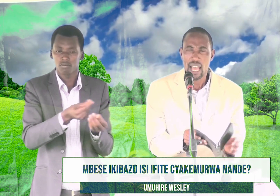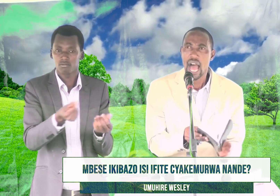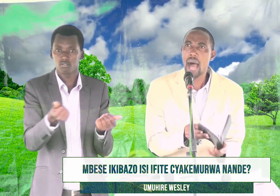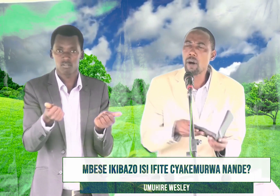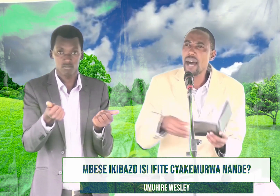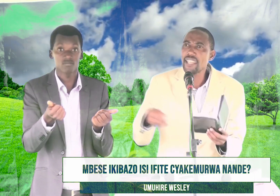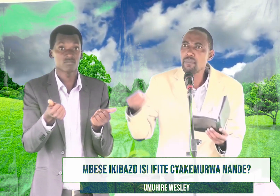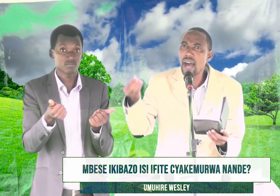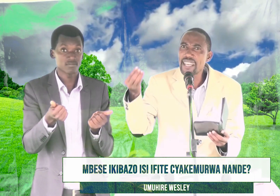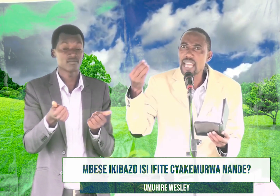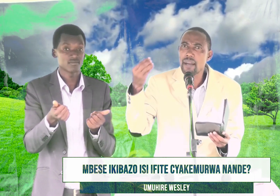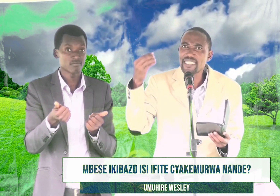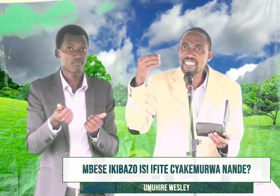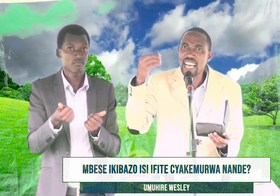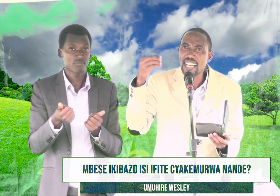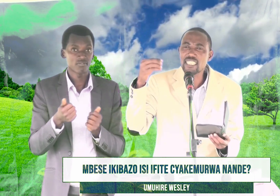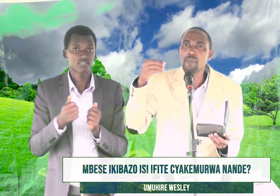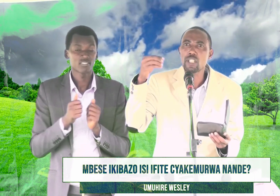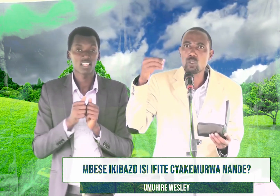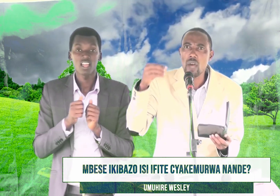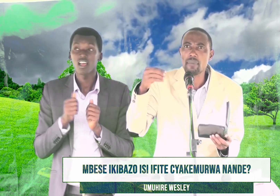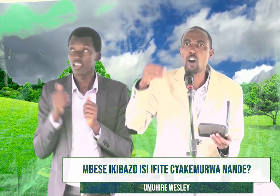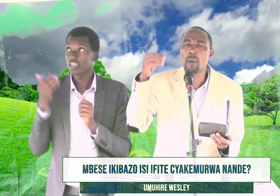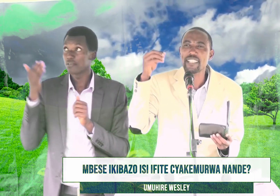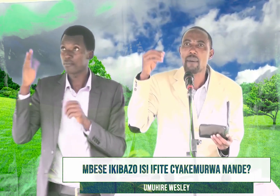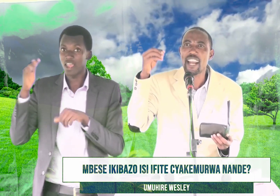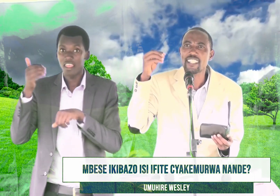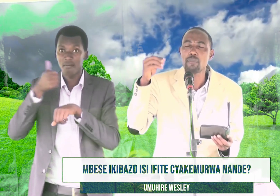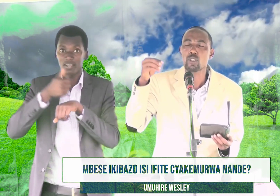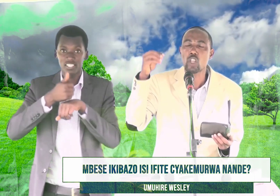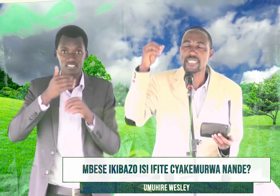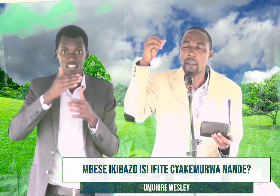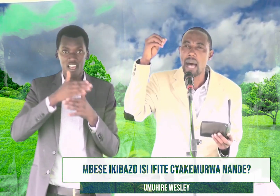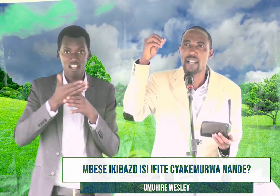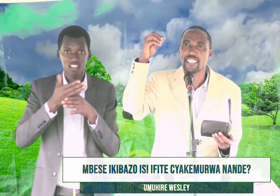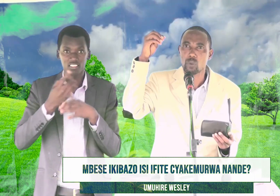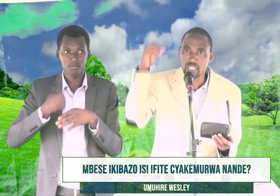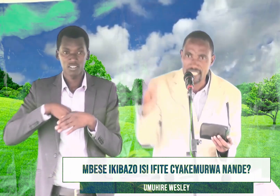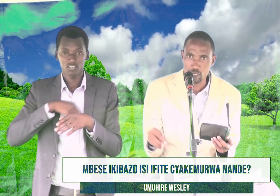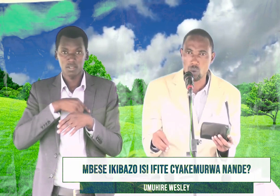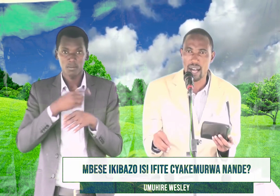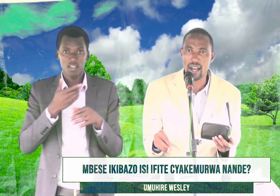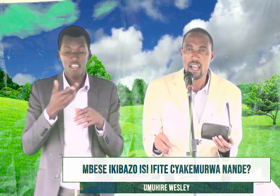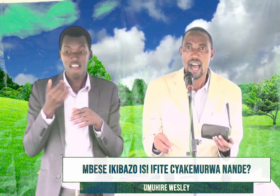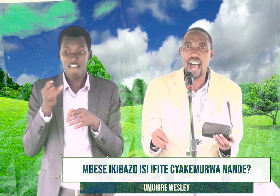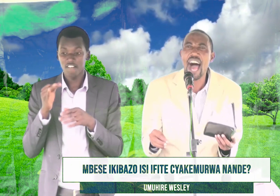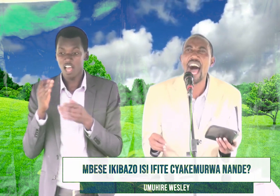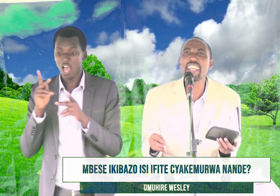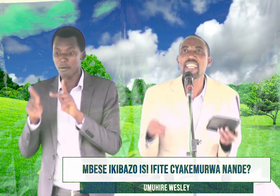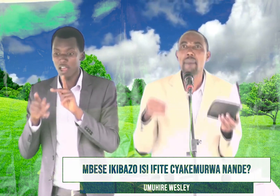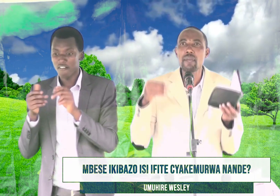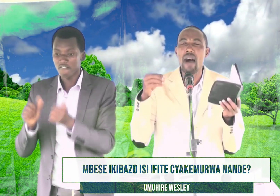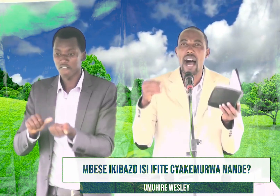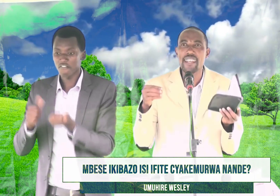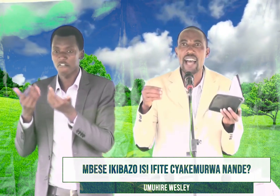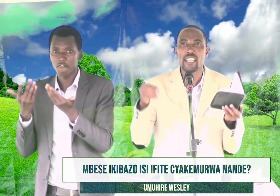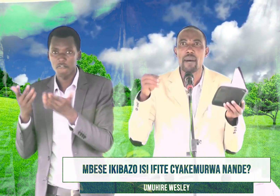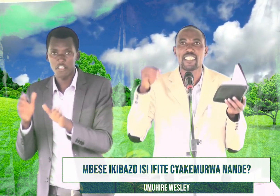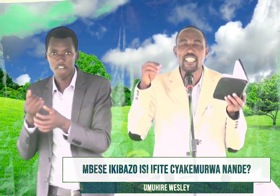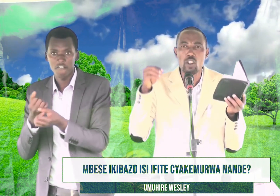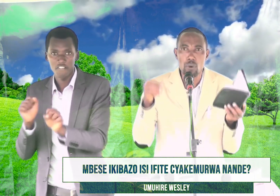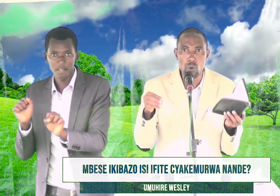bati abo bantu Imana yabashyize hagati muri twebwe ngo bajye bararya imbuto z'abamaze gukizwa, ahari